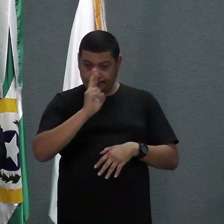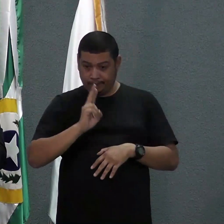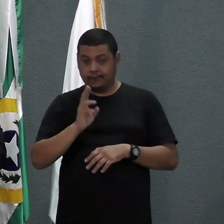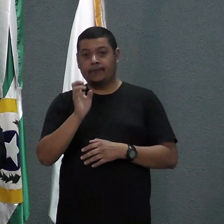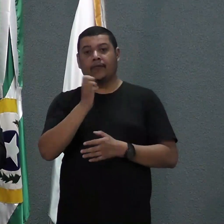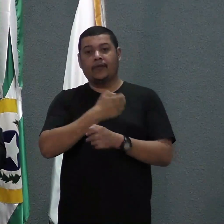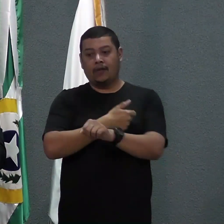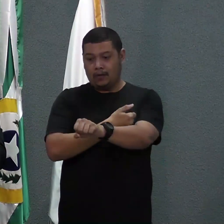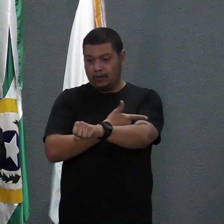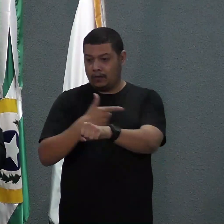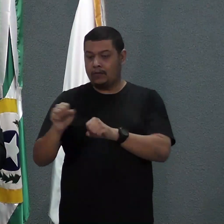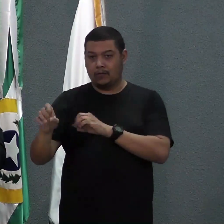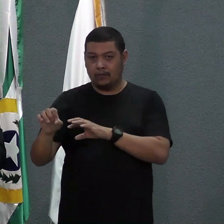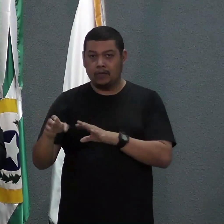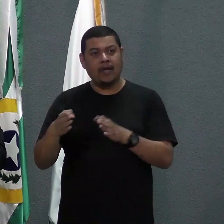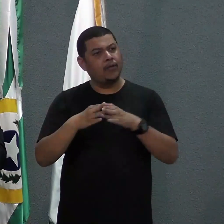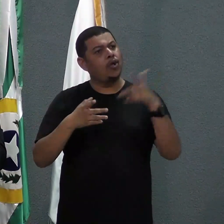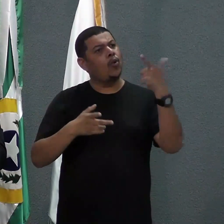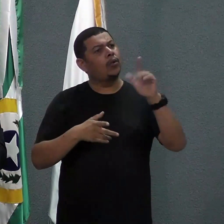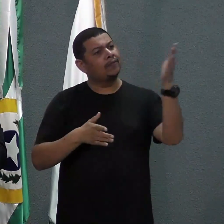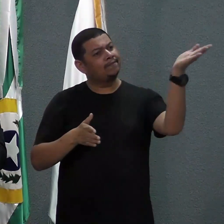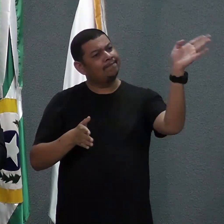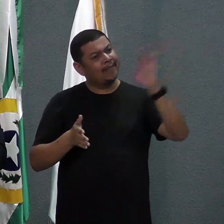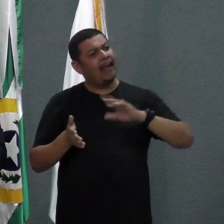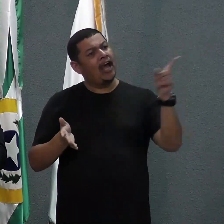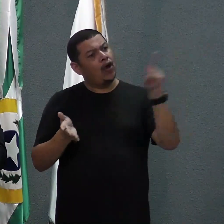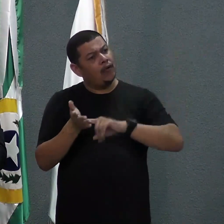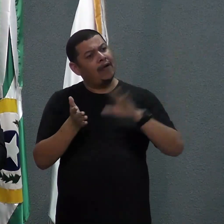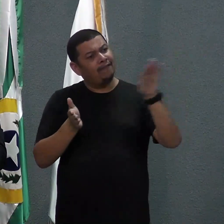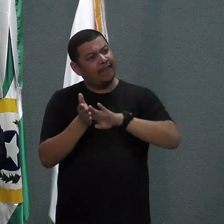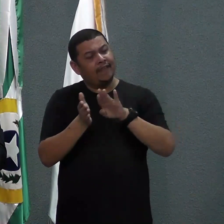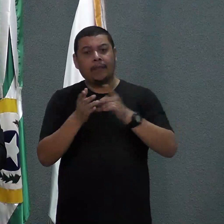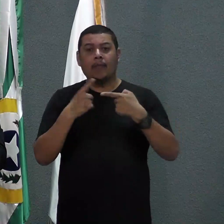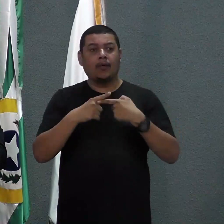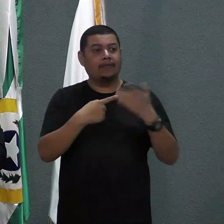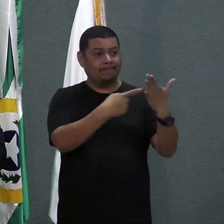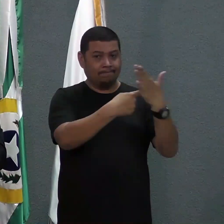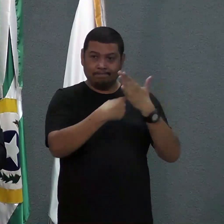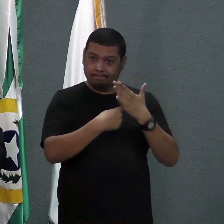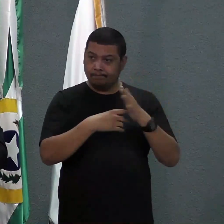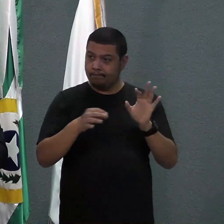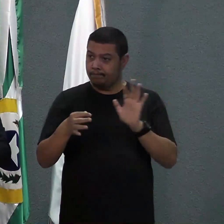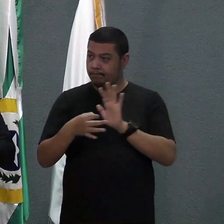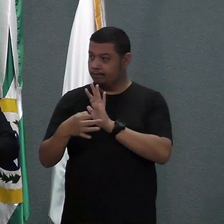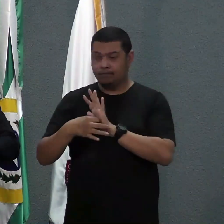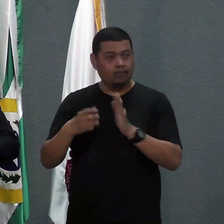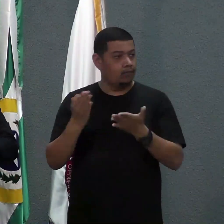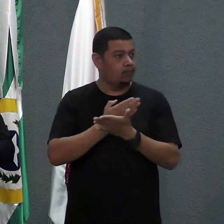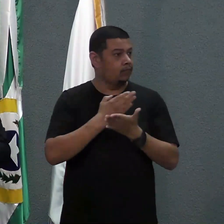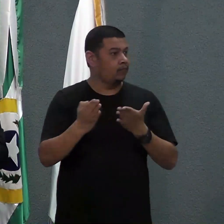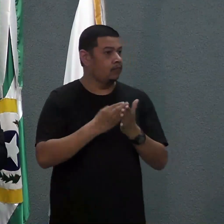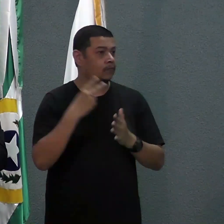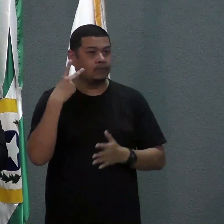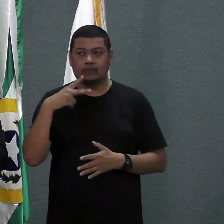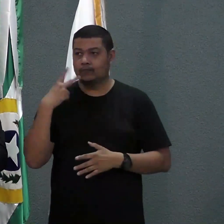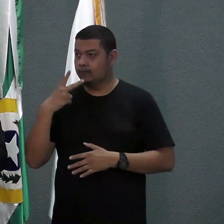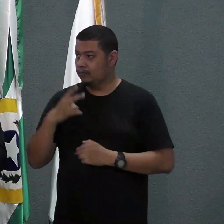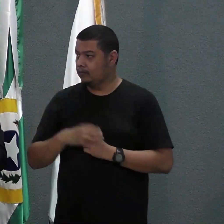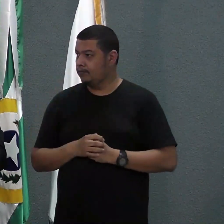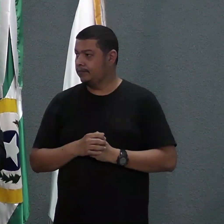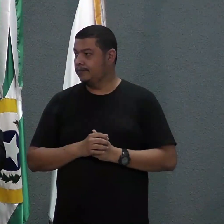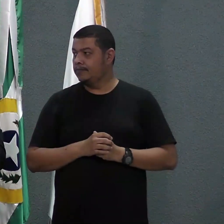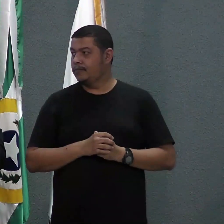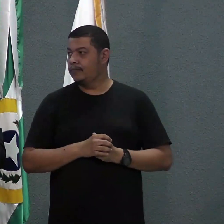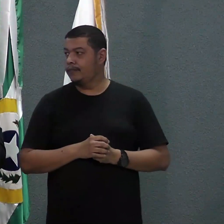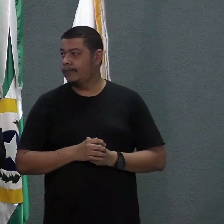para que eles mais uma vez viessem à Câmara e apresentassem novamente para alguns vereadores, até porque no dia que eles estiveram aqui foi no dia de